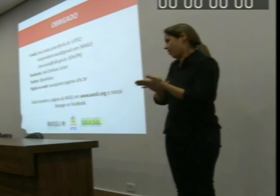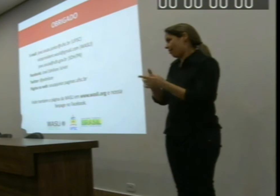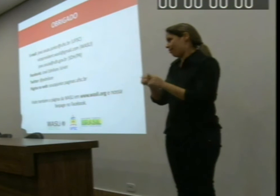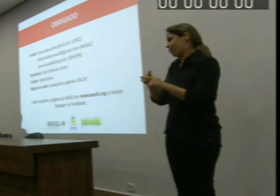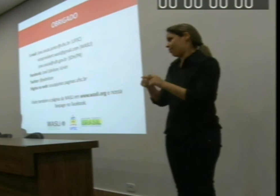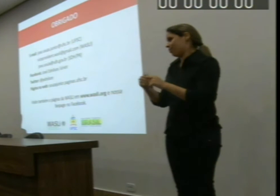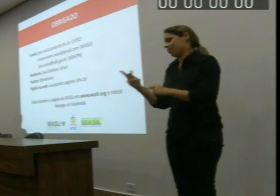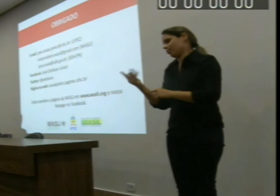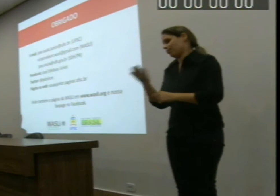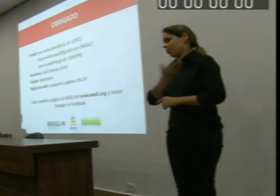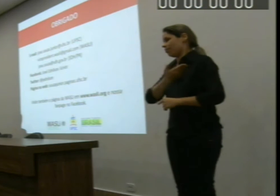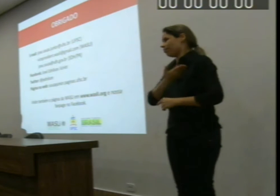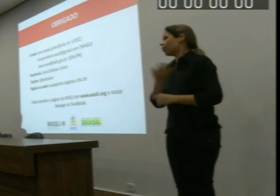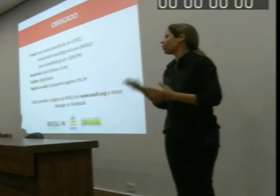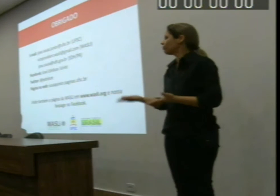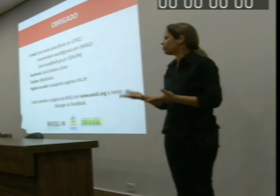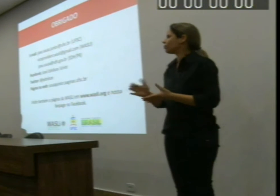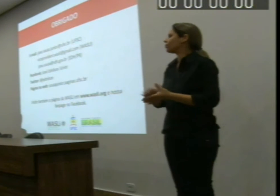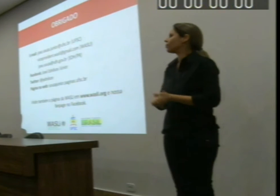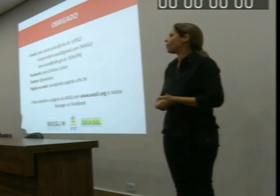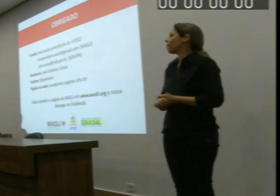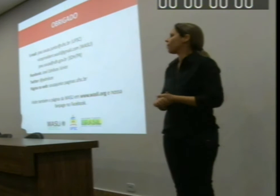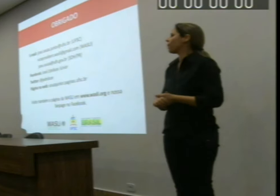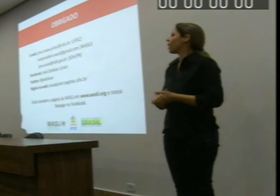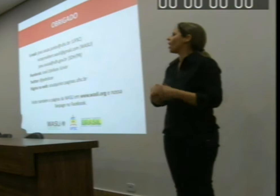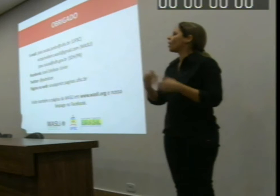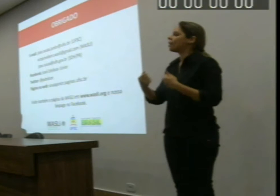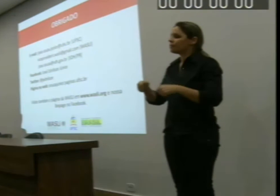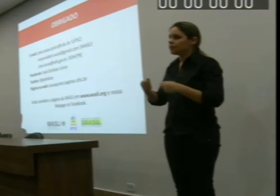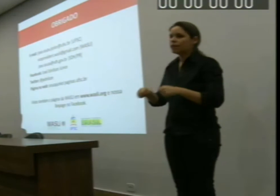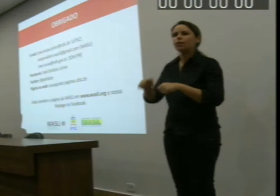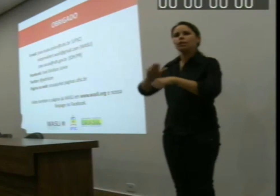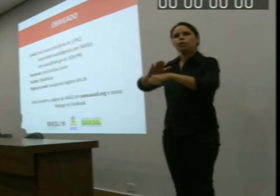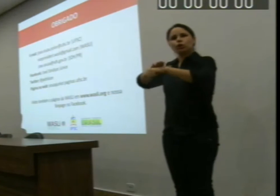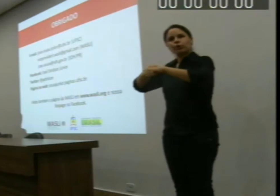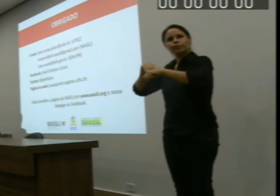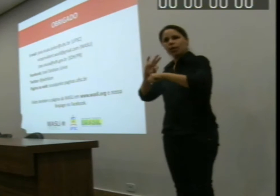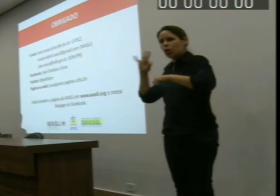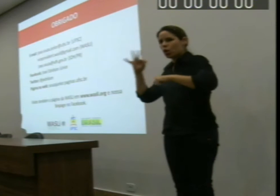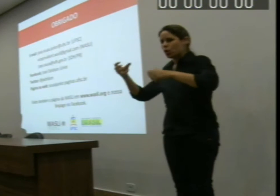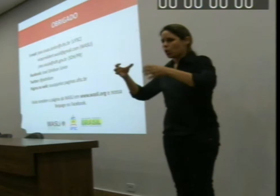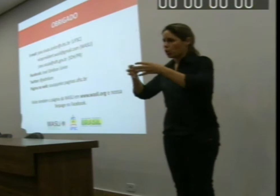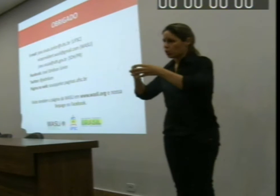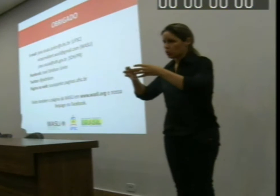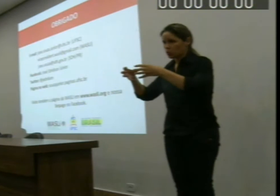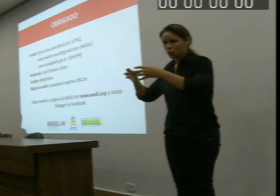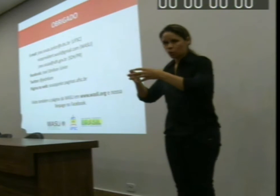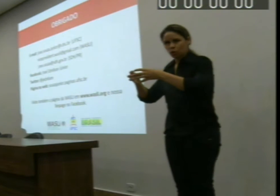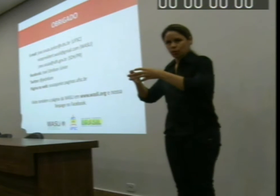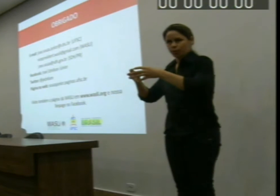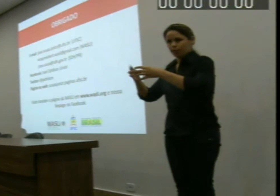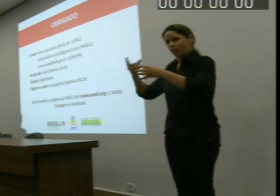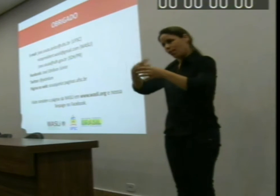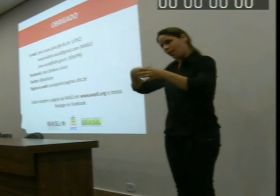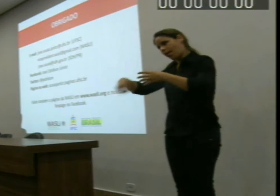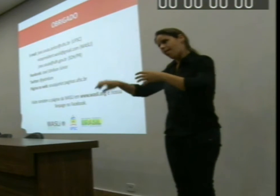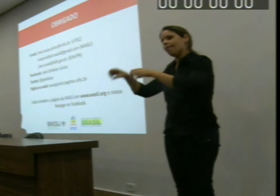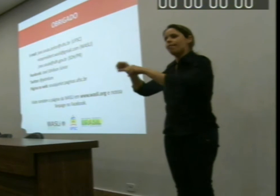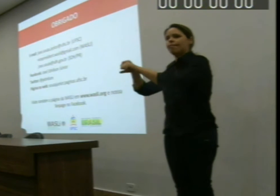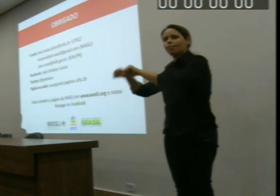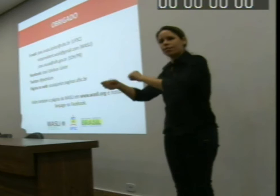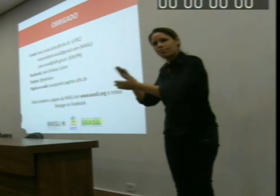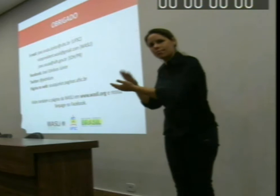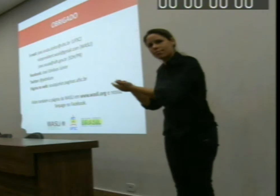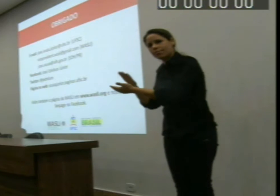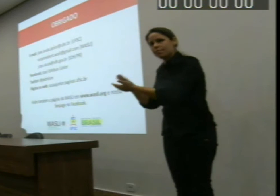a parte da educação é da formação dos professores é chamar todos os servidores de todos os setores para ir com informação para